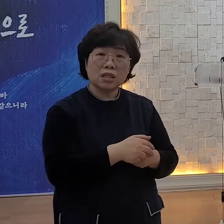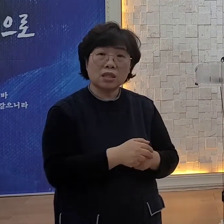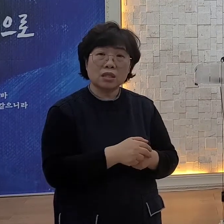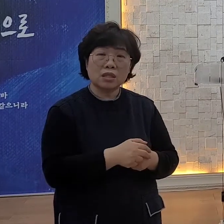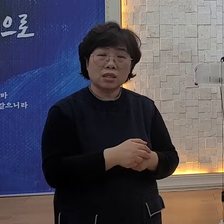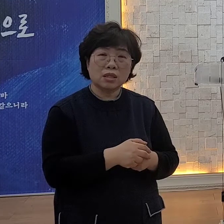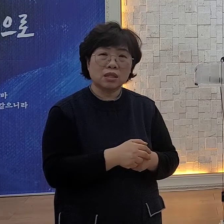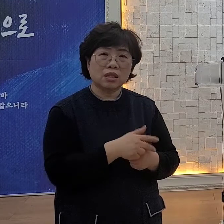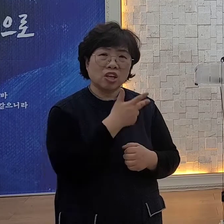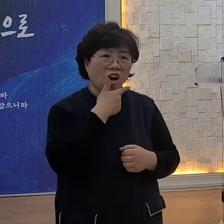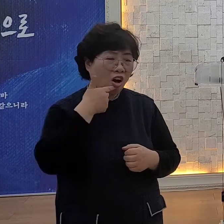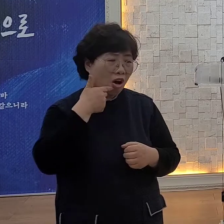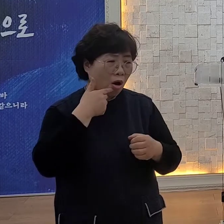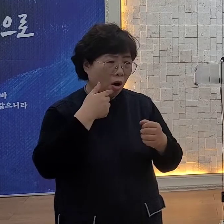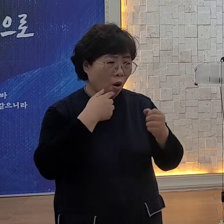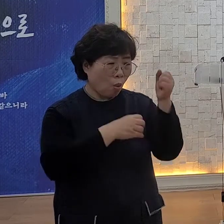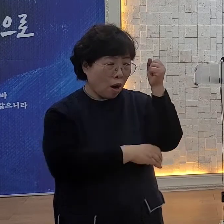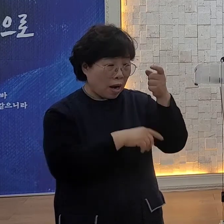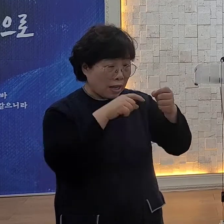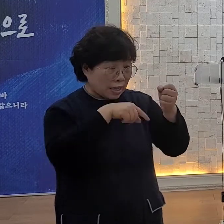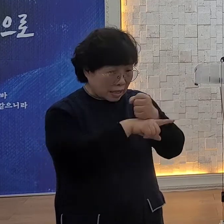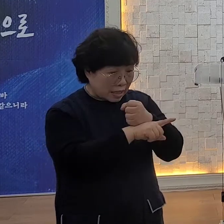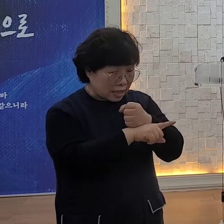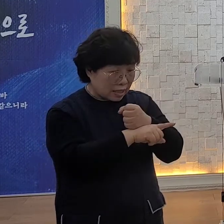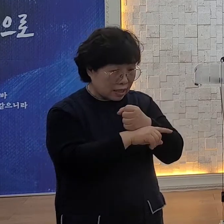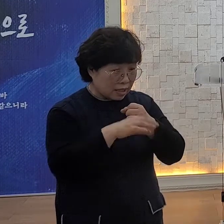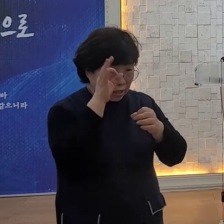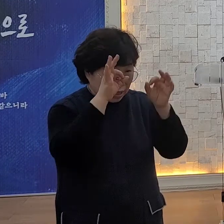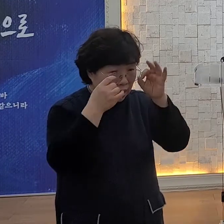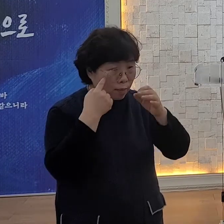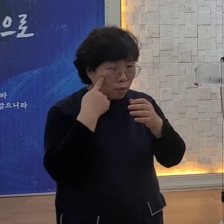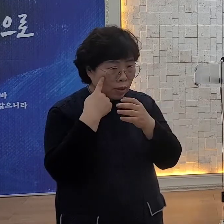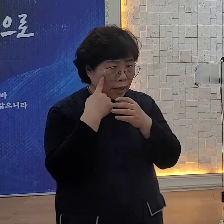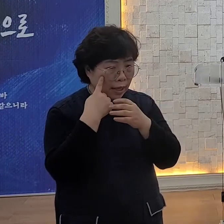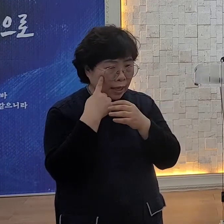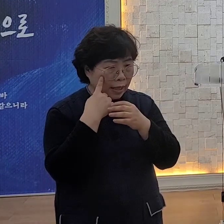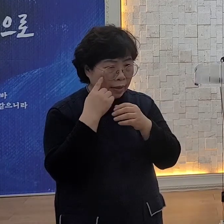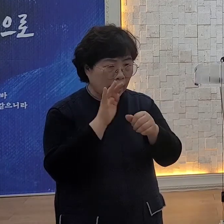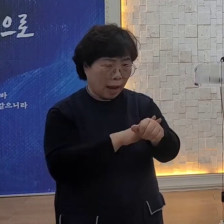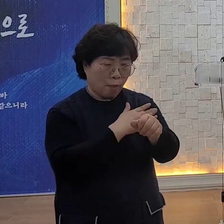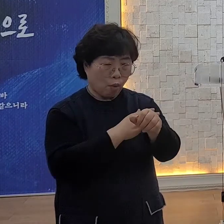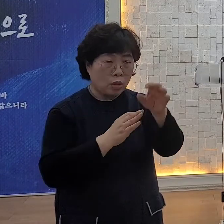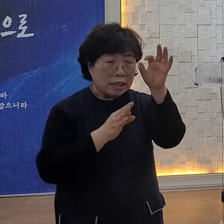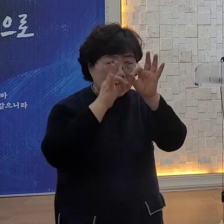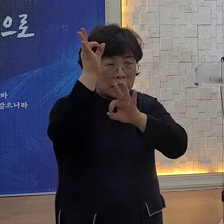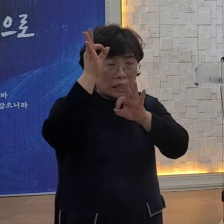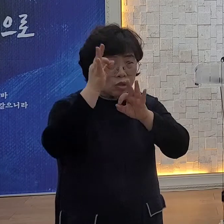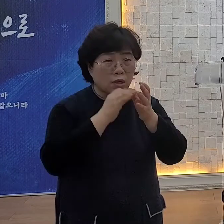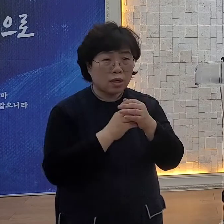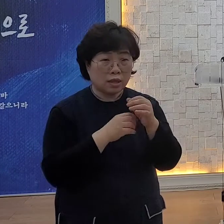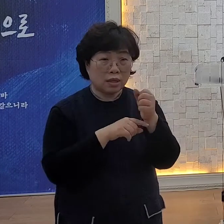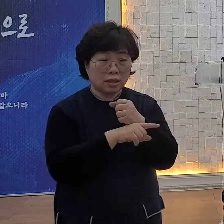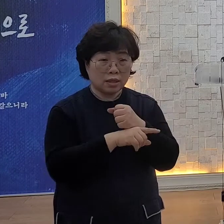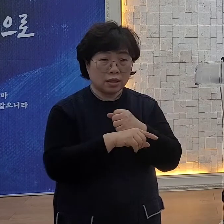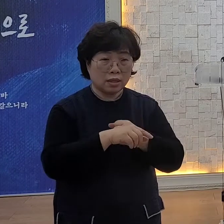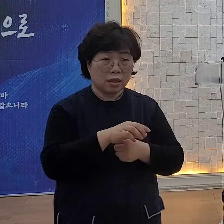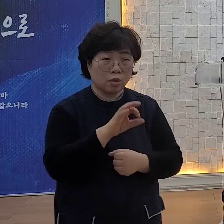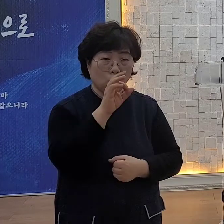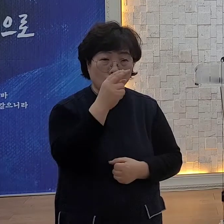원어를 찾아보니까 어떤 뜻이냐면은 오류라는 뜻입니다. 오류. 잘못이라는 뜻이죠.